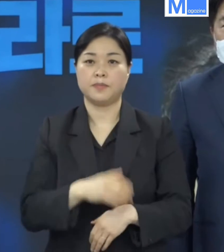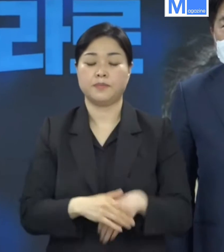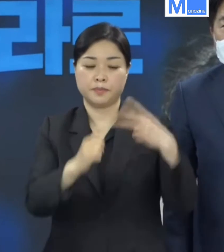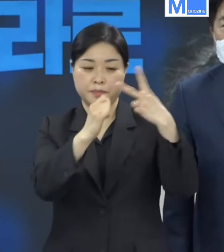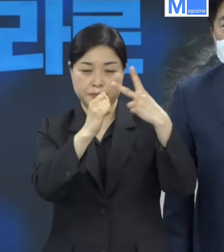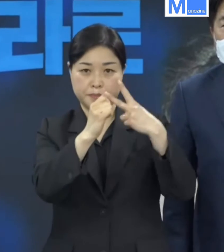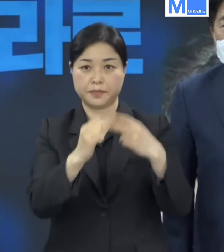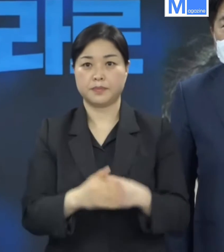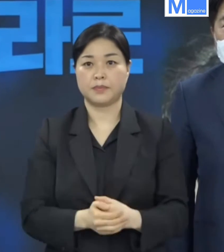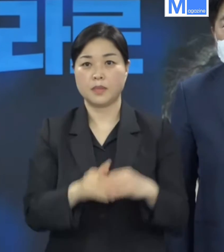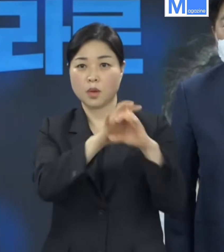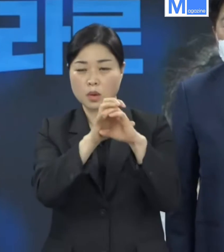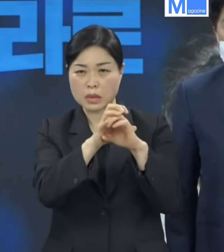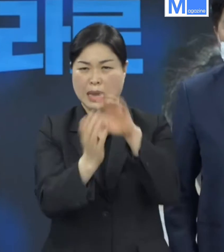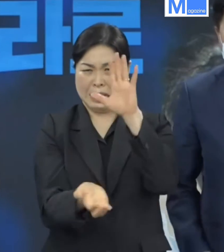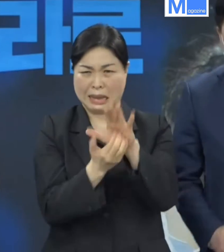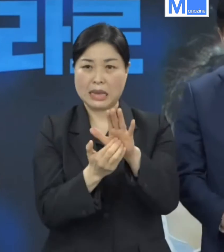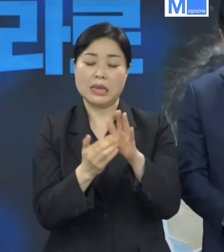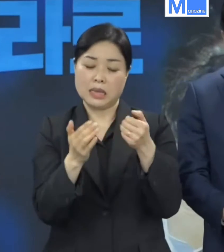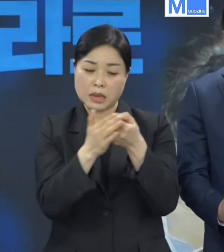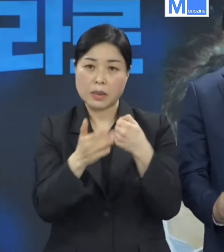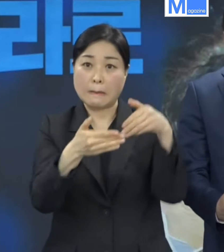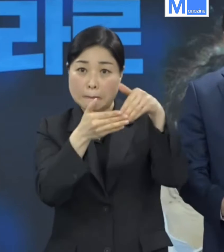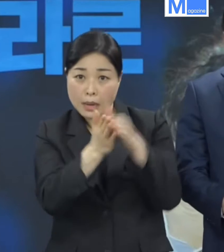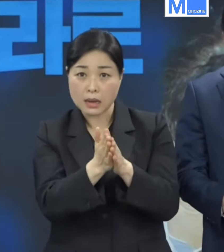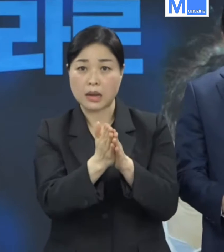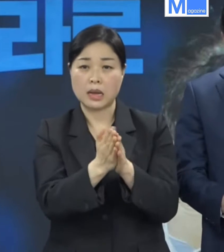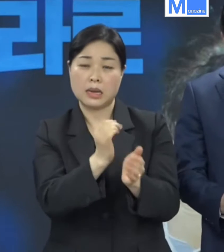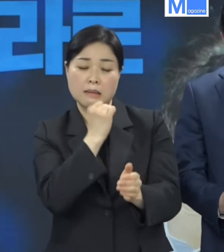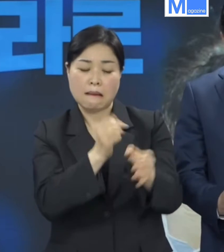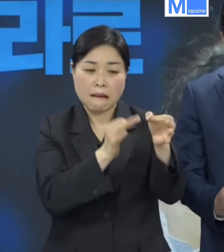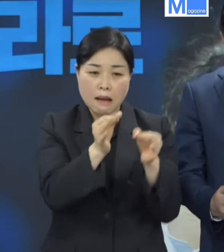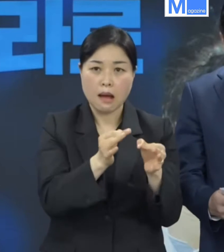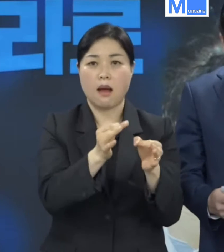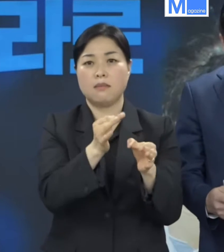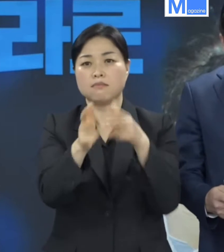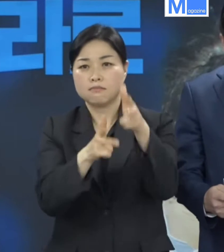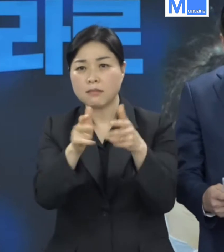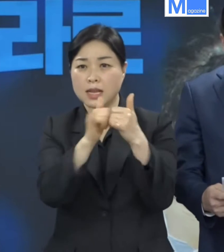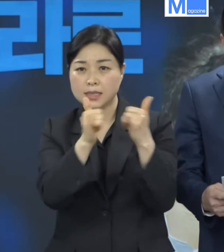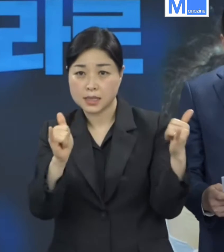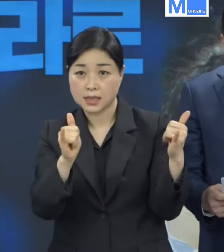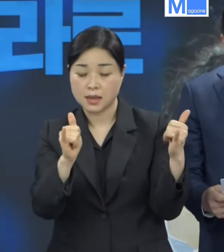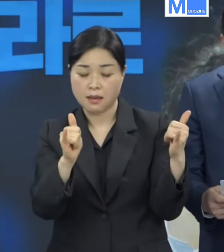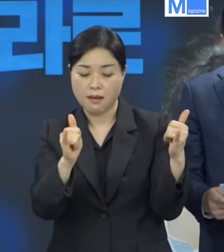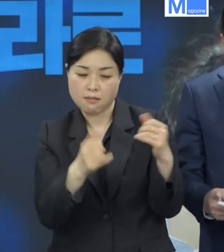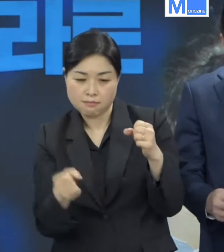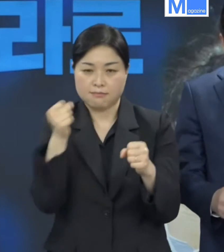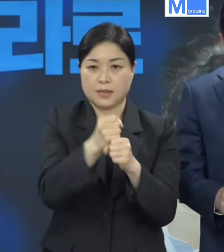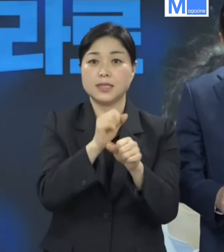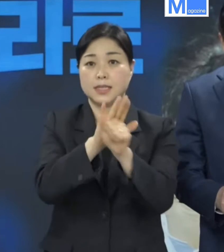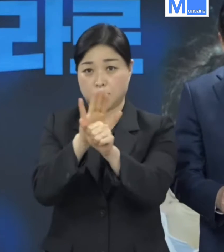둘째, 코로나 팬데믹으로 폐업한 소상공인 자영업자의 재기를 지원하겠습니다.